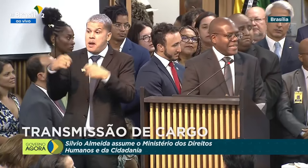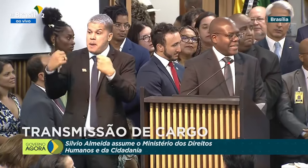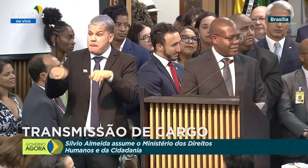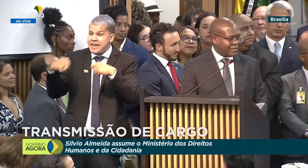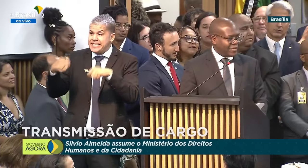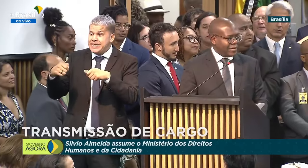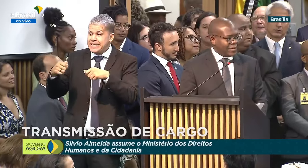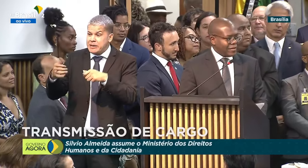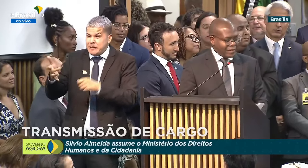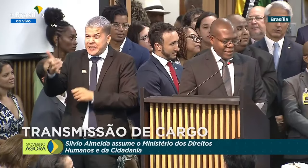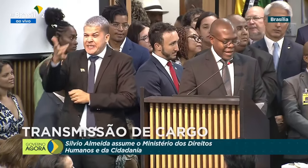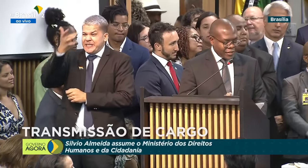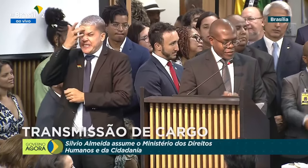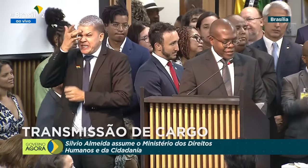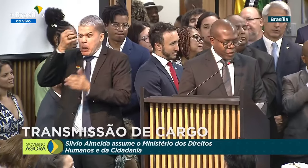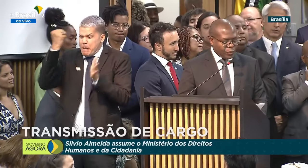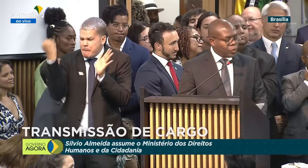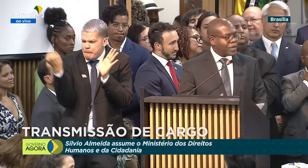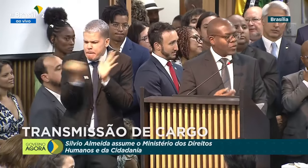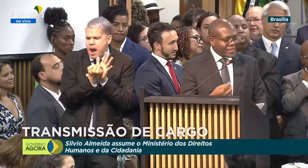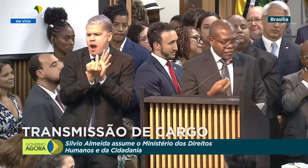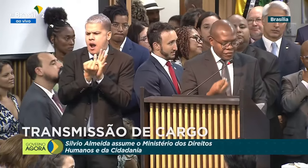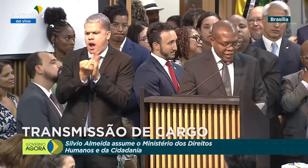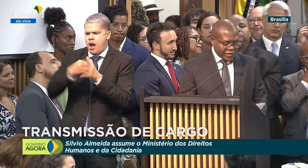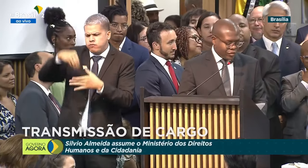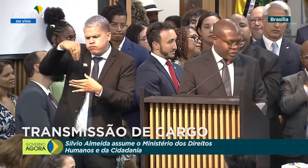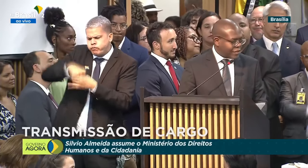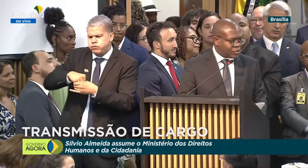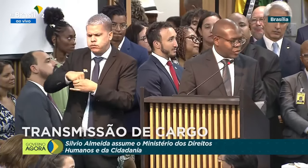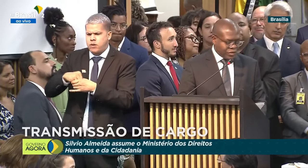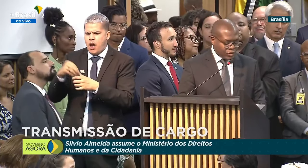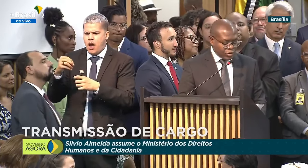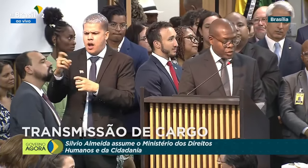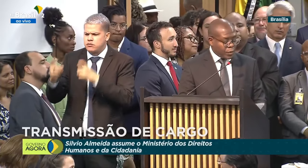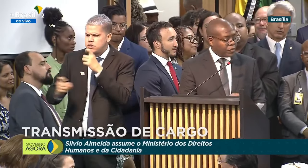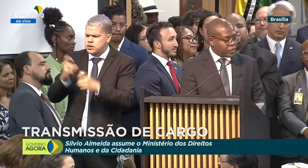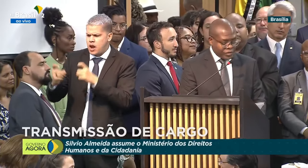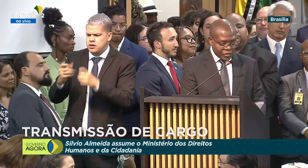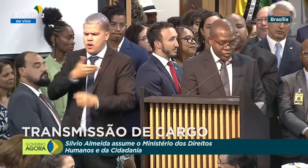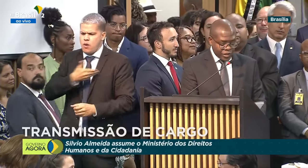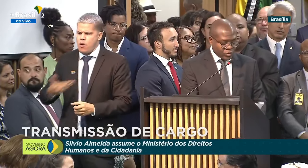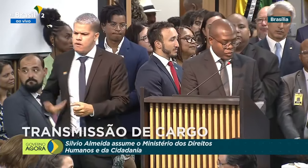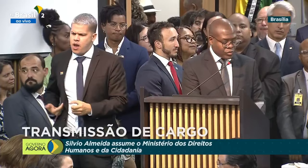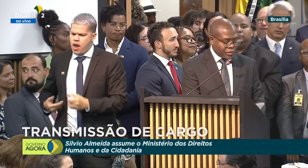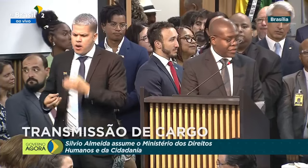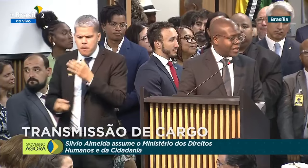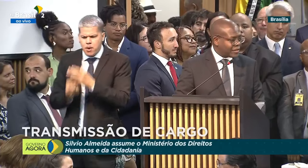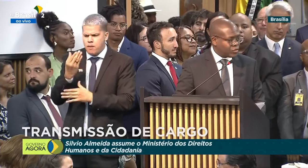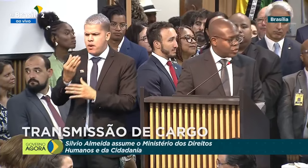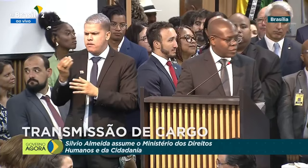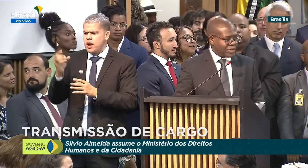impregnar a administração pública com a defesa dos direitos de todos e todos e promover os direitos humanos como instrumentos de criação de Novo